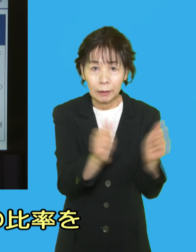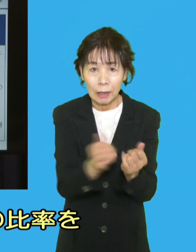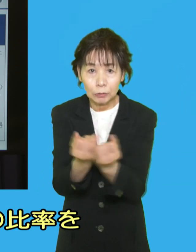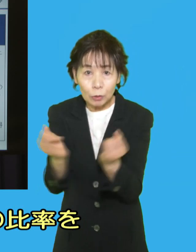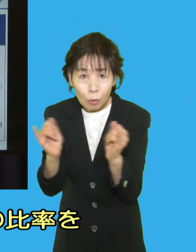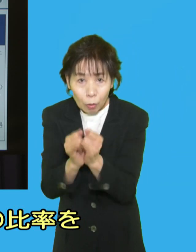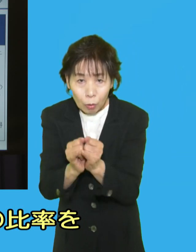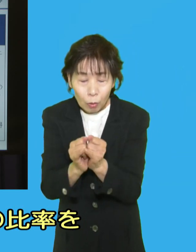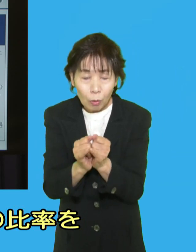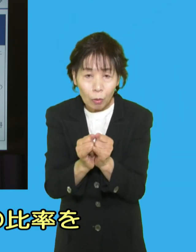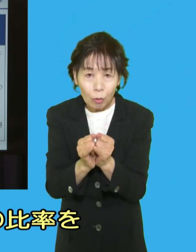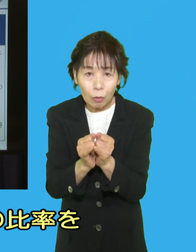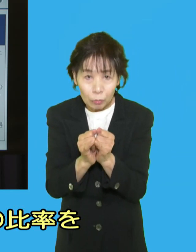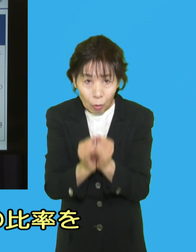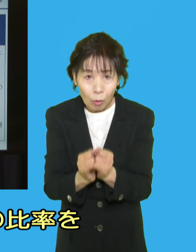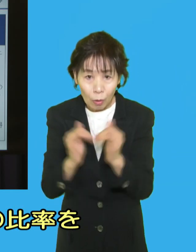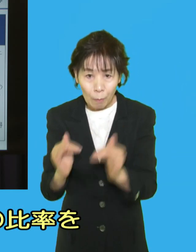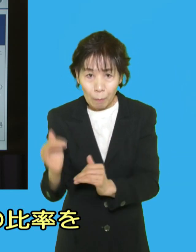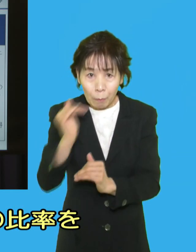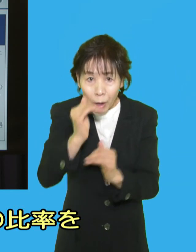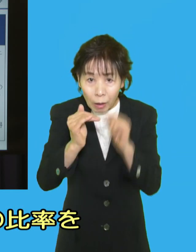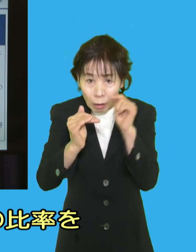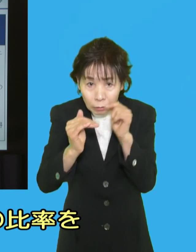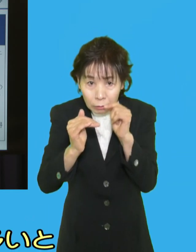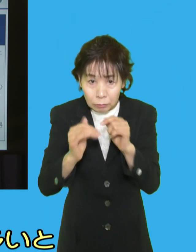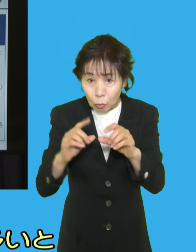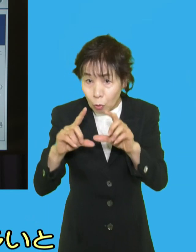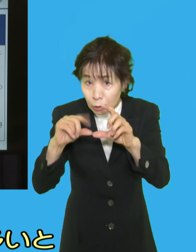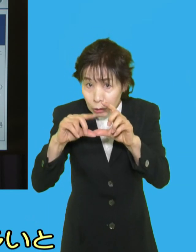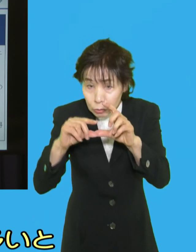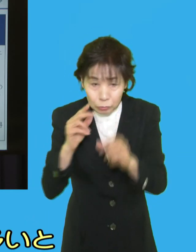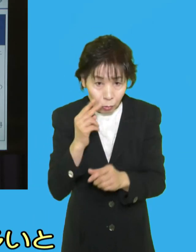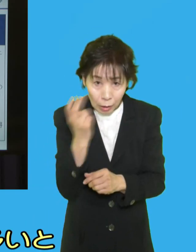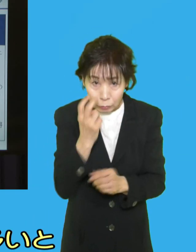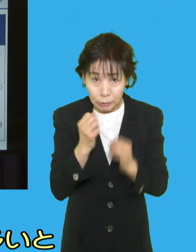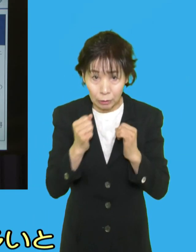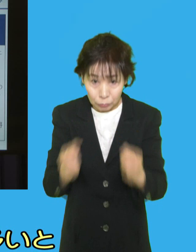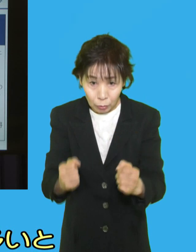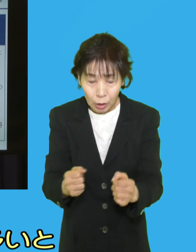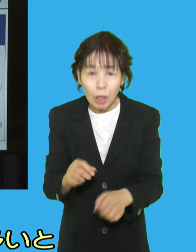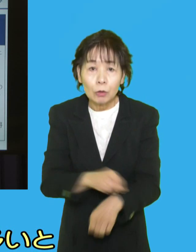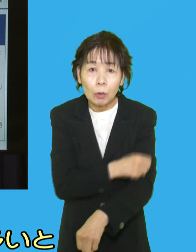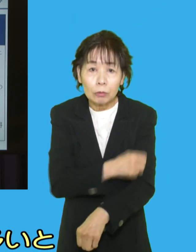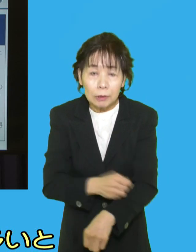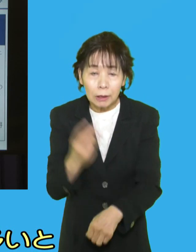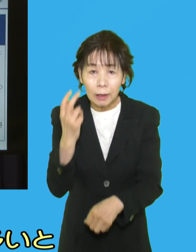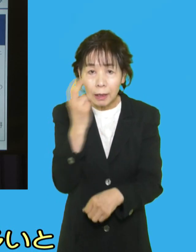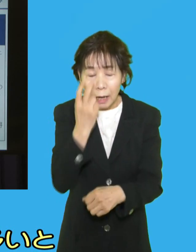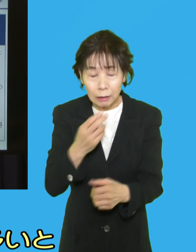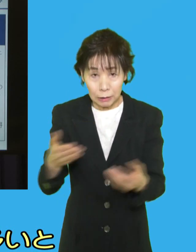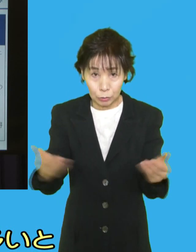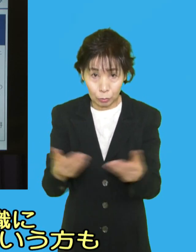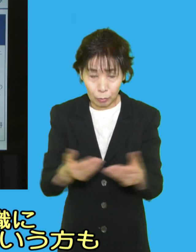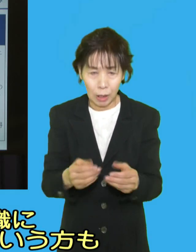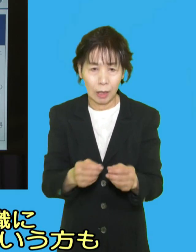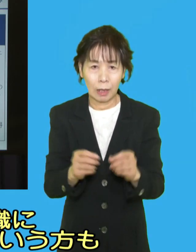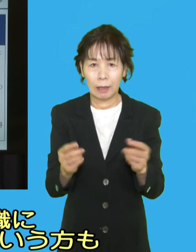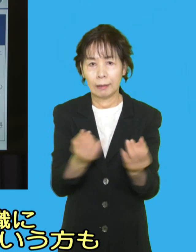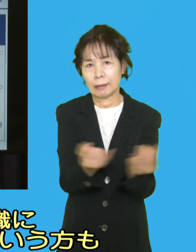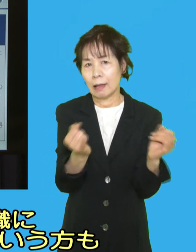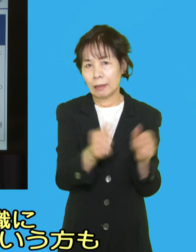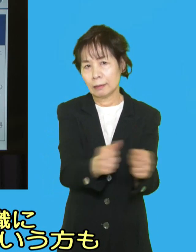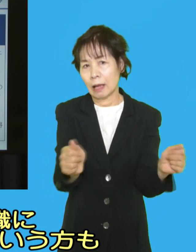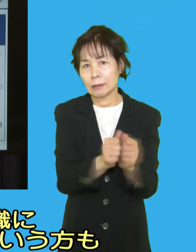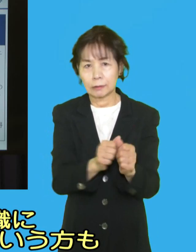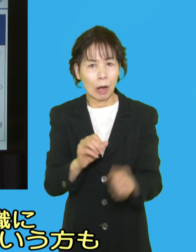認の比率を確認するとですね、特に管理職では圧倒的に男性の方が多いと、一方